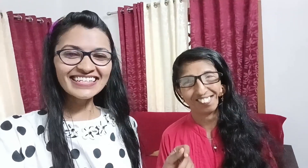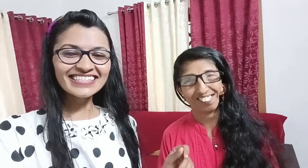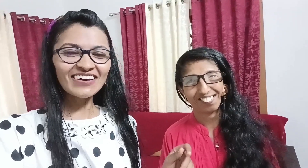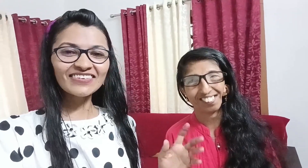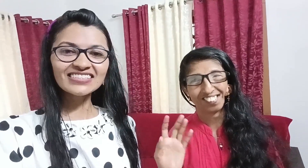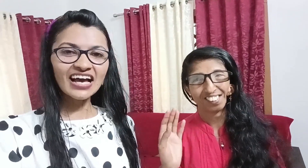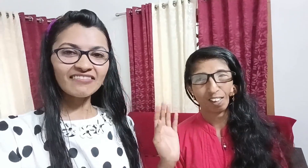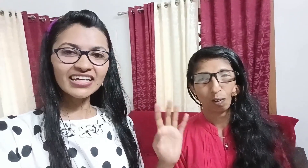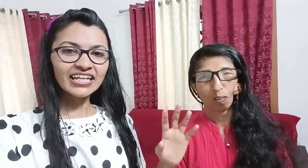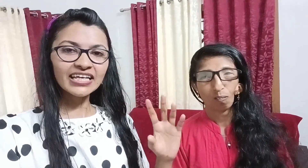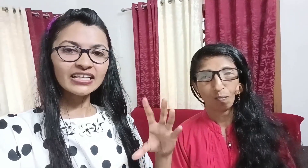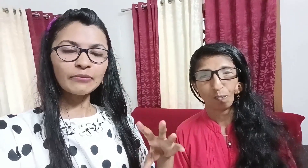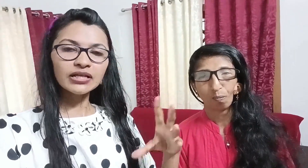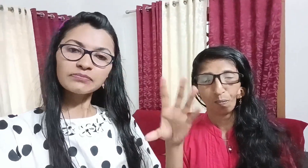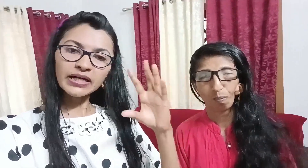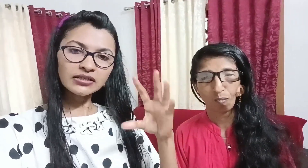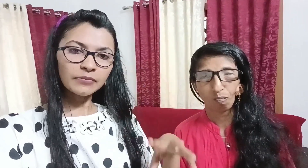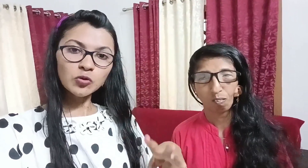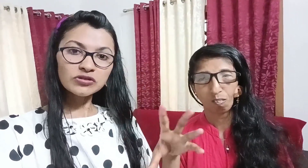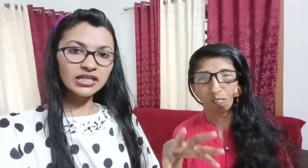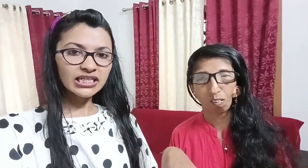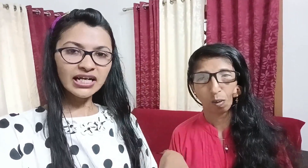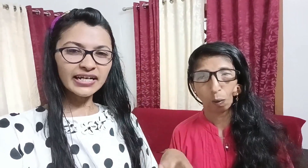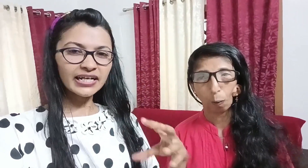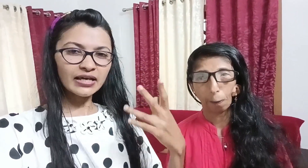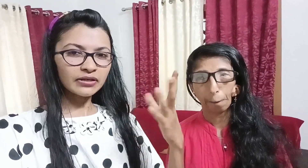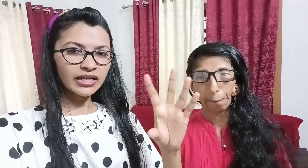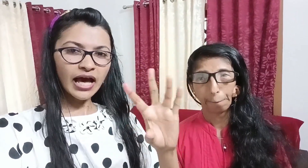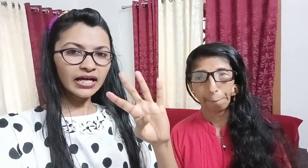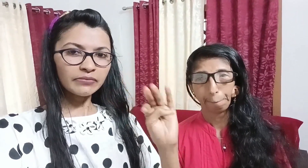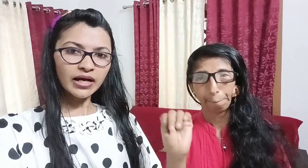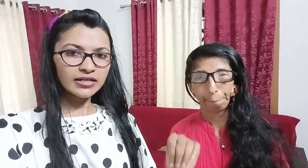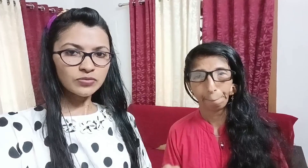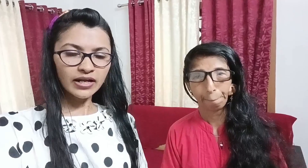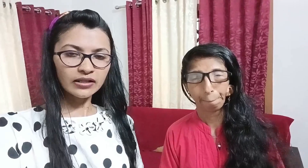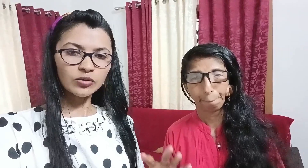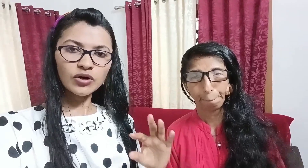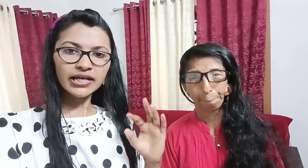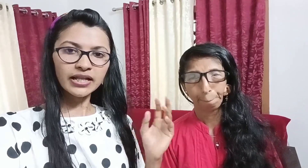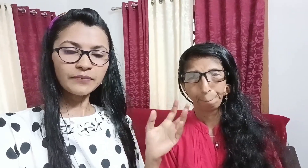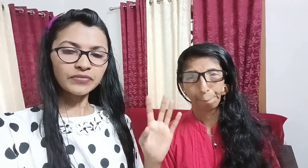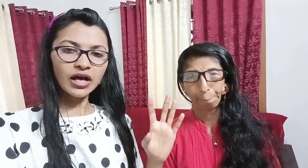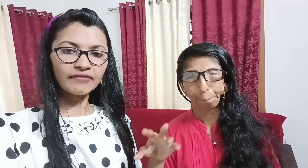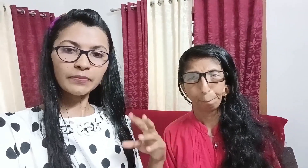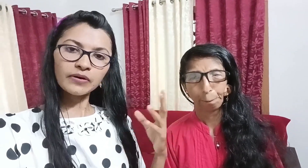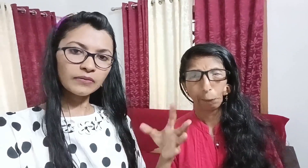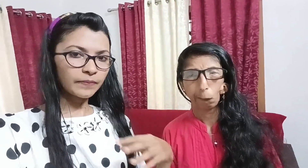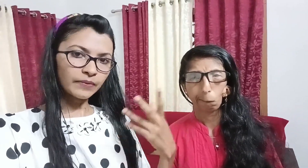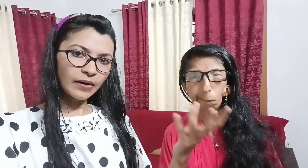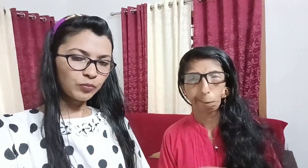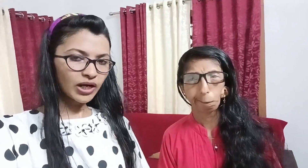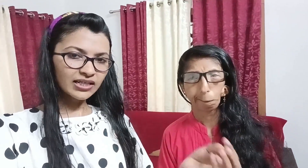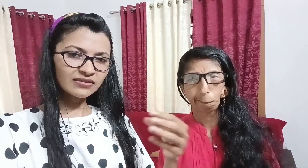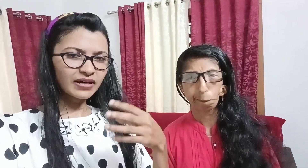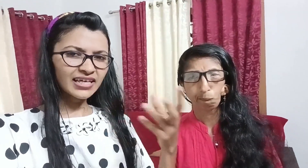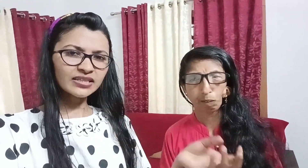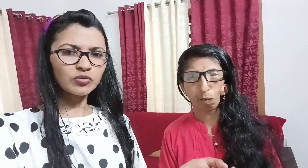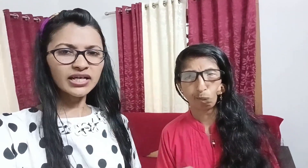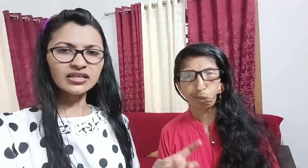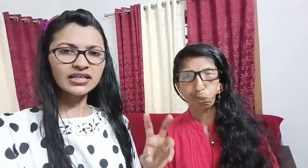അപ്പൊ ചേച്ചി അപ്പൊ അവിടെ ഇങ്ങനെ ഈ നമ്മള് പണ്ട് നമ്മൾ ന്യൂസിനകത്തൊക്കെ കണ്ടിട്ടില്ലേ, ഇങ്ങനെ ആംഗ്യം കാണിച്ച് പറയുന്നത്, അതുപോലെ ഇങ്ങനെ അവിടെ ആ പിള്ളേർക്ക് വയ്യാത്ത പിള്ളേർക്ക് ഇങ്ങനെ